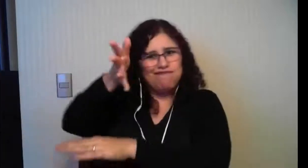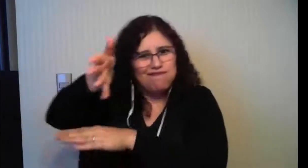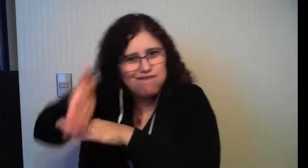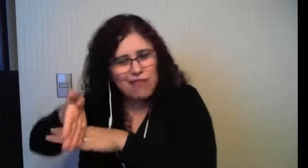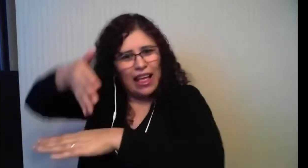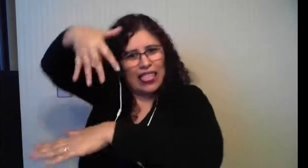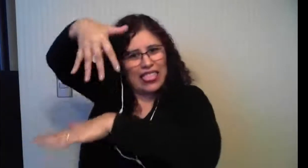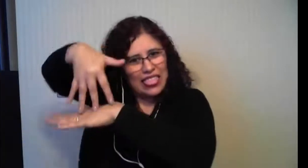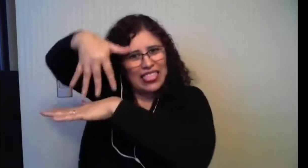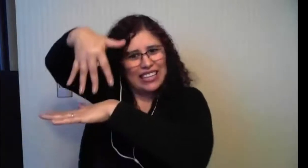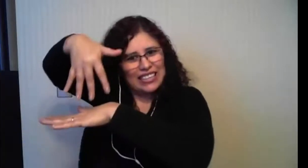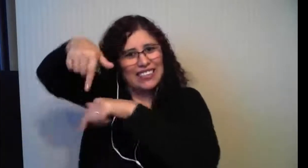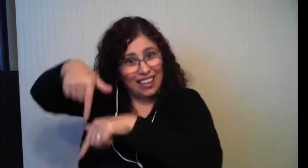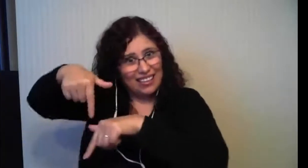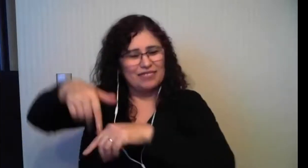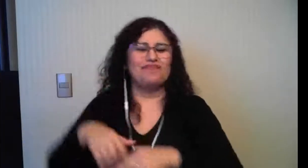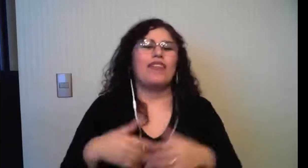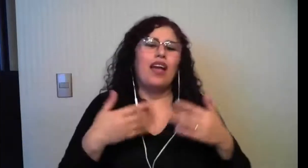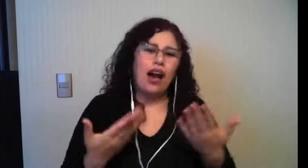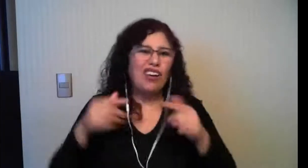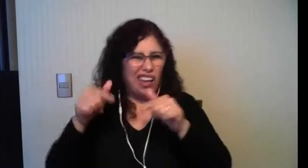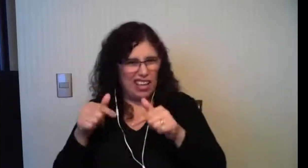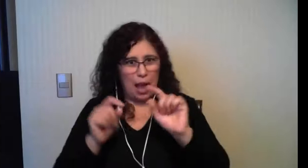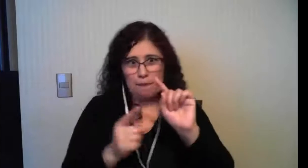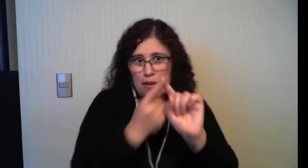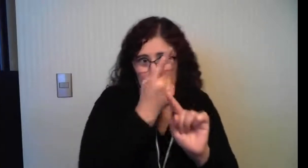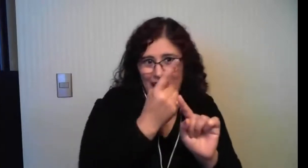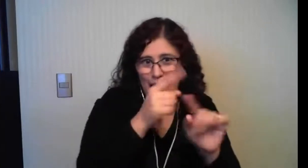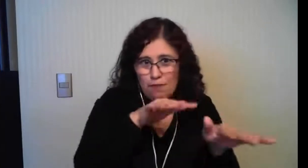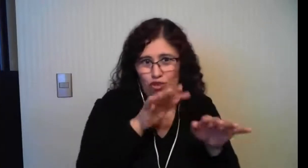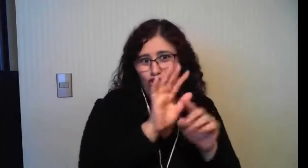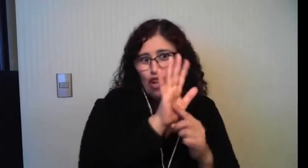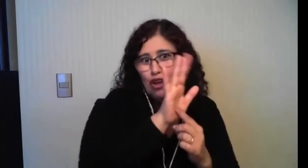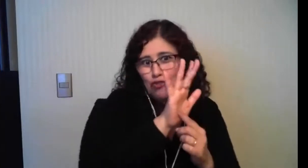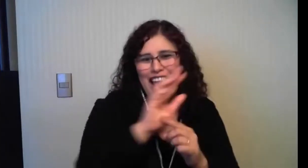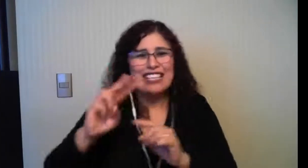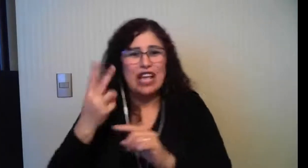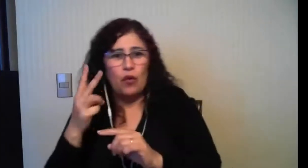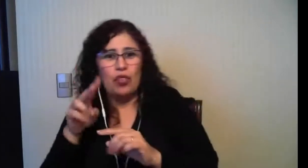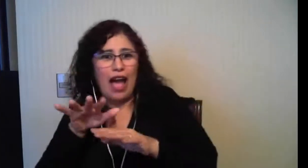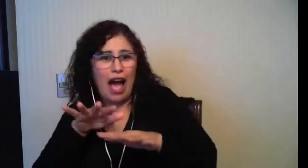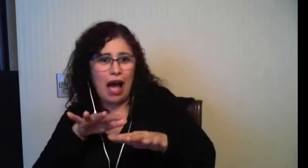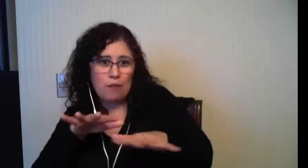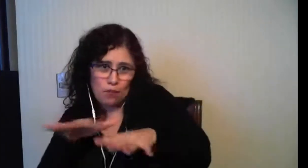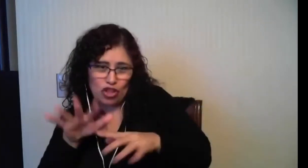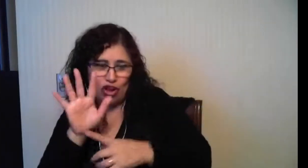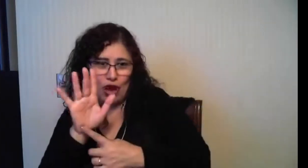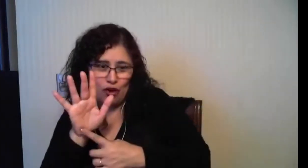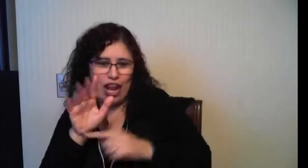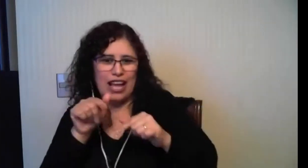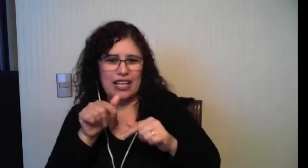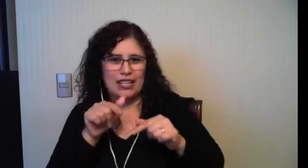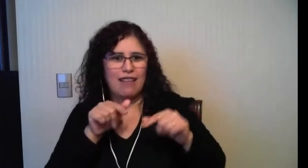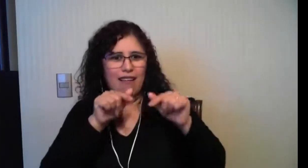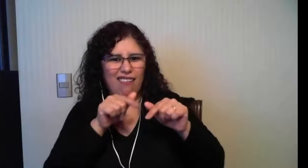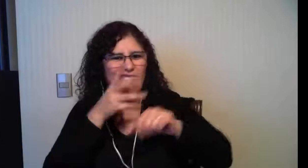la primera y la segunda hay una motoneurona que es parte un poco de este sistema que forma parte, que provoca la inervación recíproca,